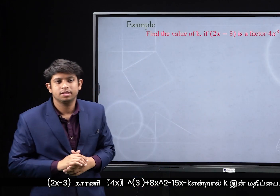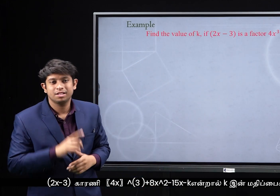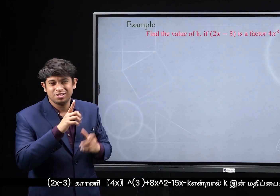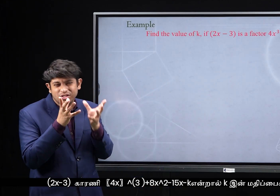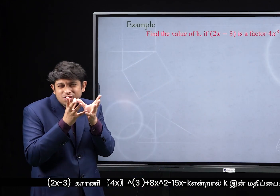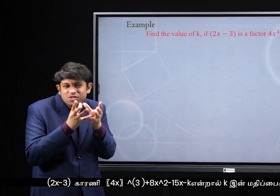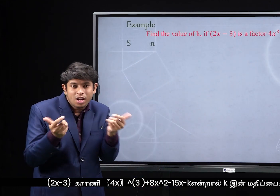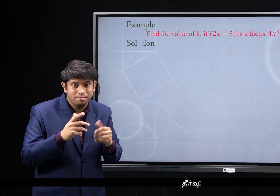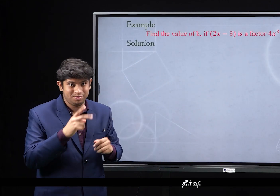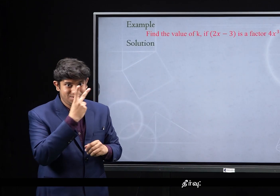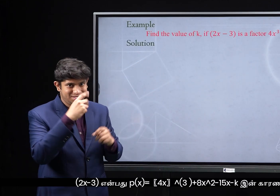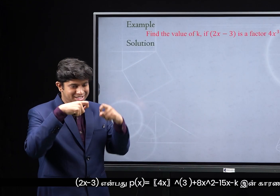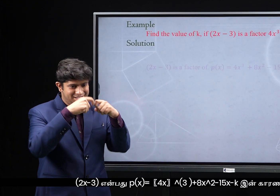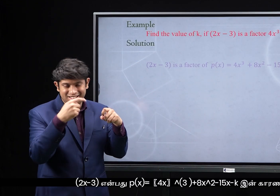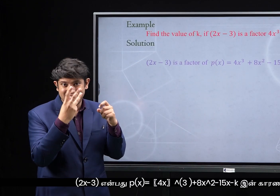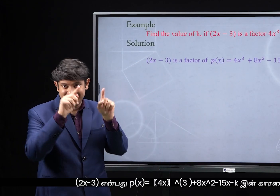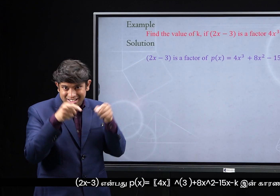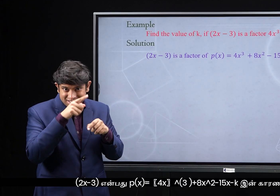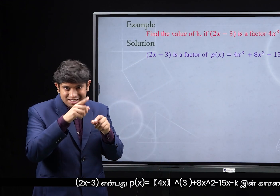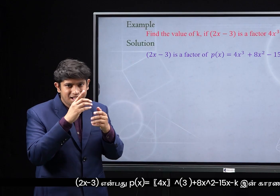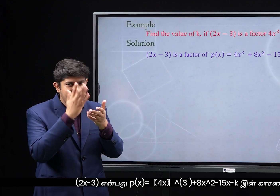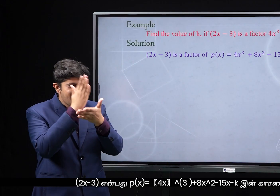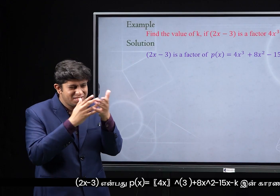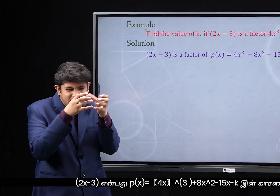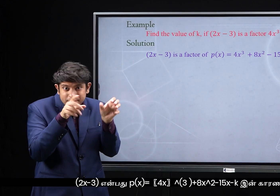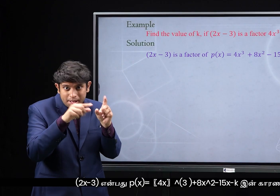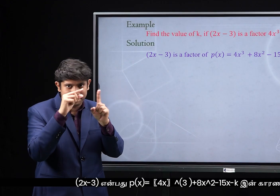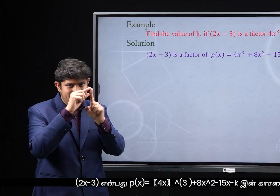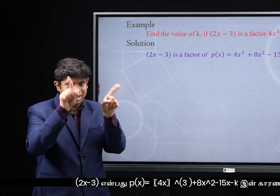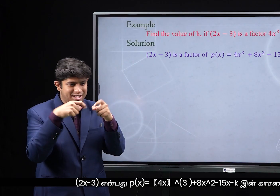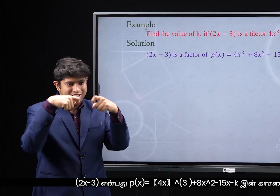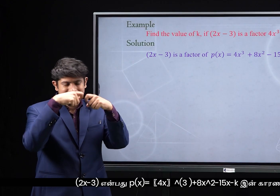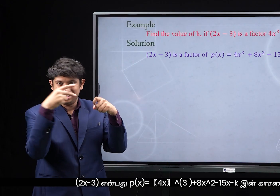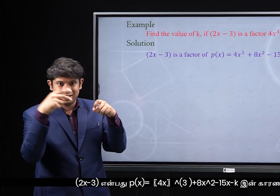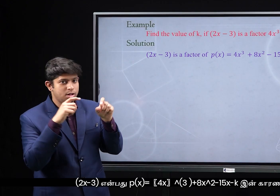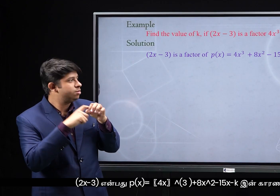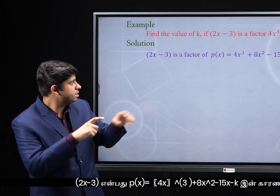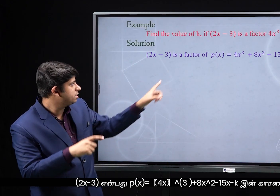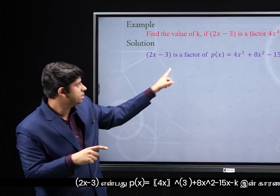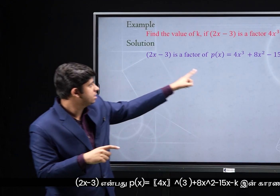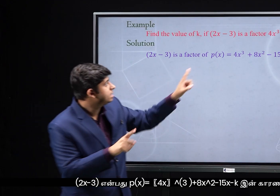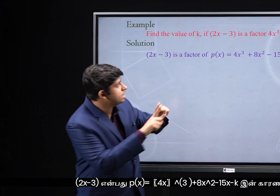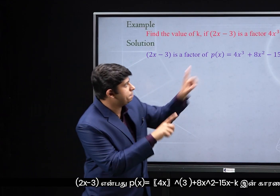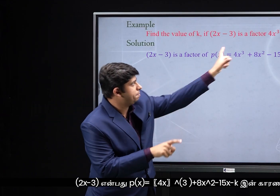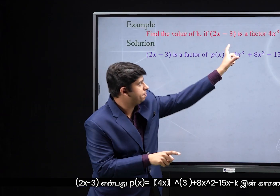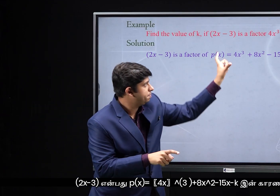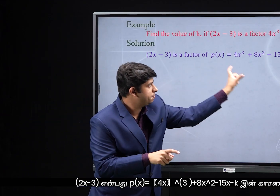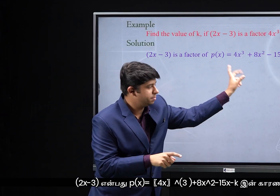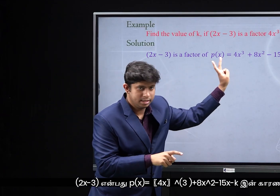மதிப்பை கண்டறியவும். தீர்வு: 2x கழித்தல் 3 என்பது p வட்ட அடைப்புக்குறிக்குள் x ஈடு 4x மேலிலக்க 3 கூட்டல்.